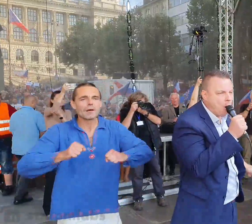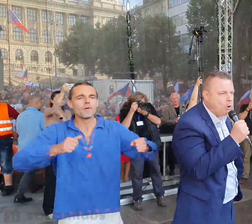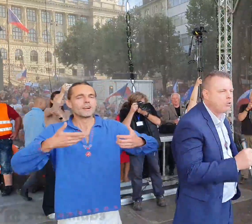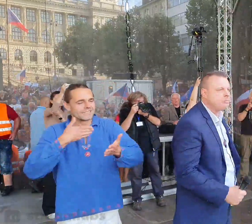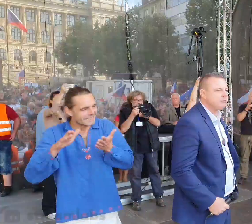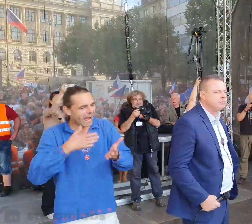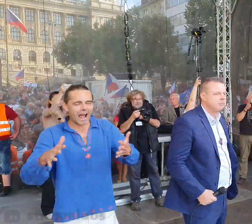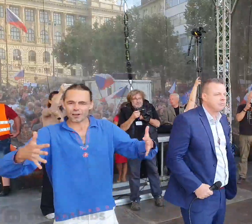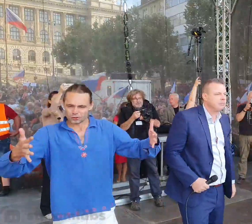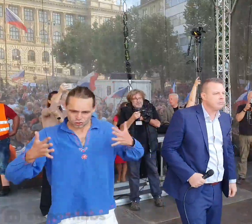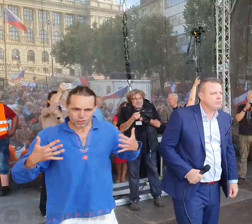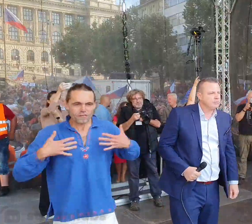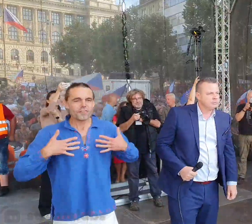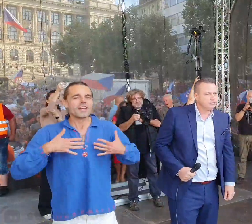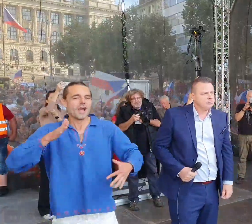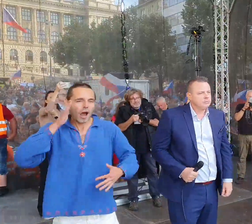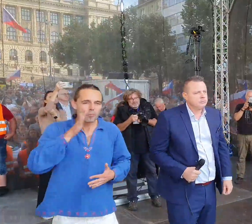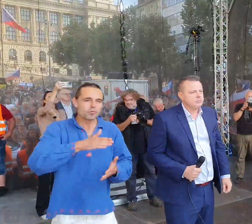kupředu!